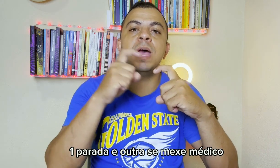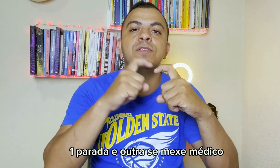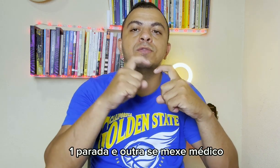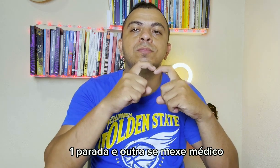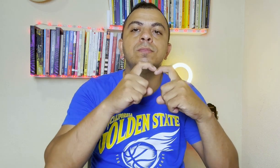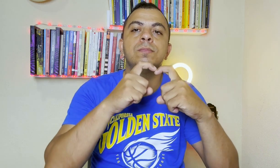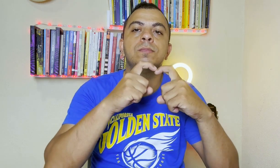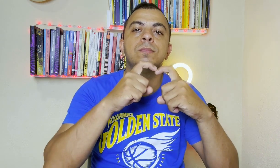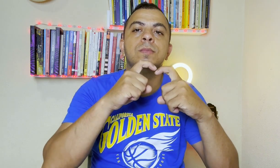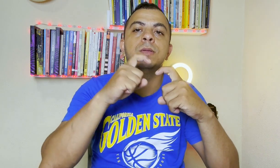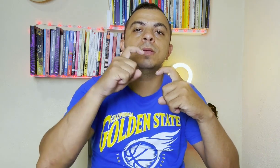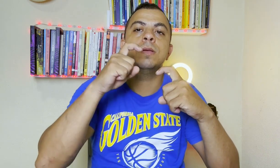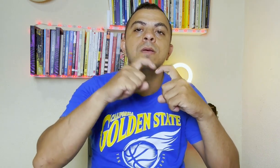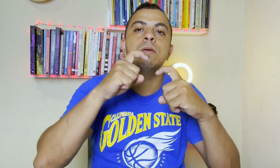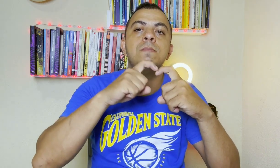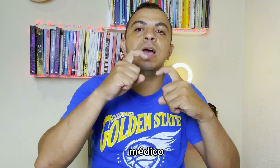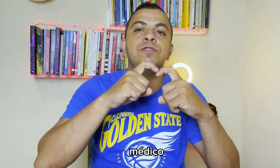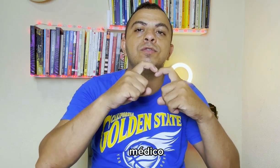Médico. Médico.